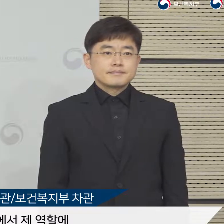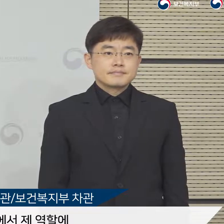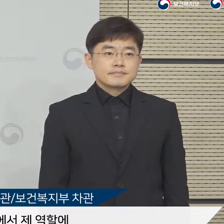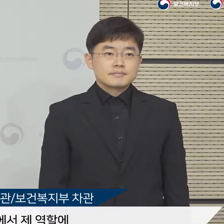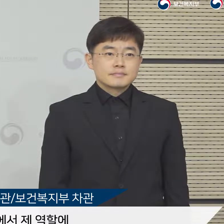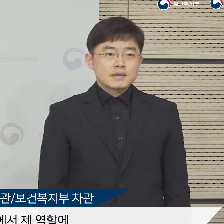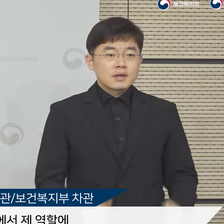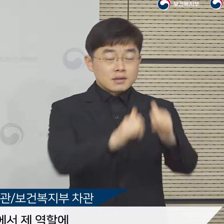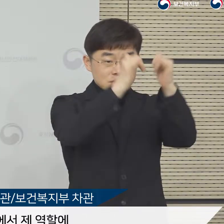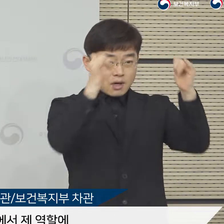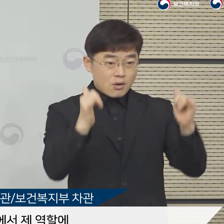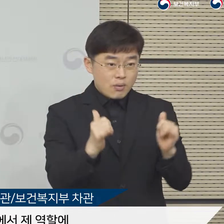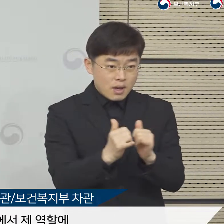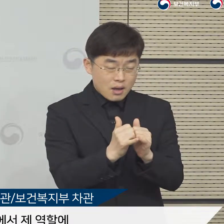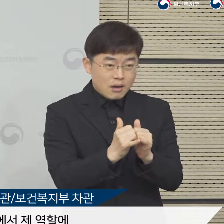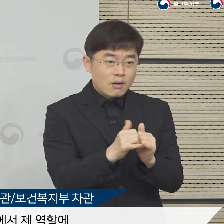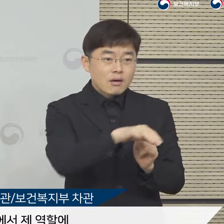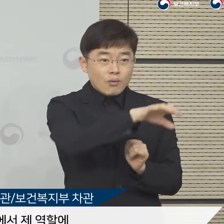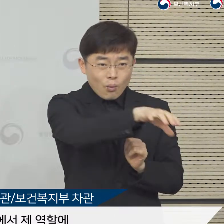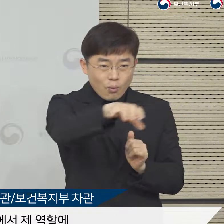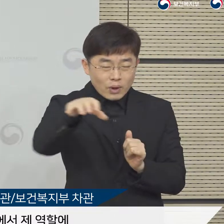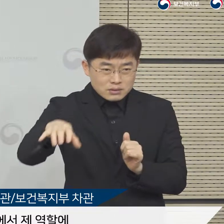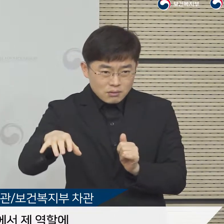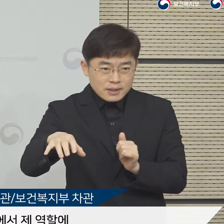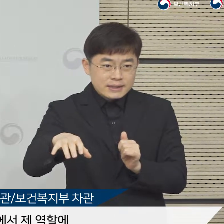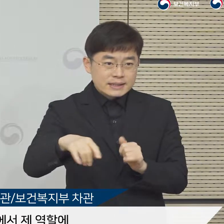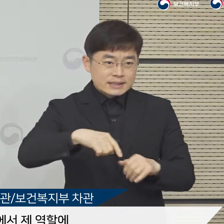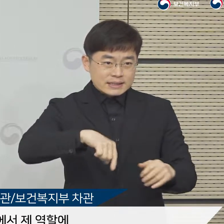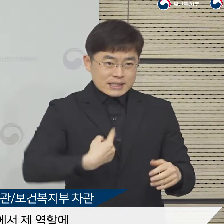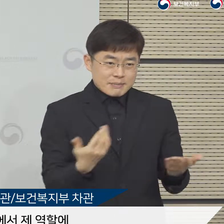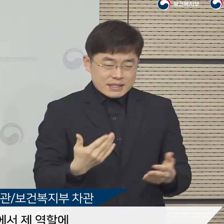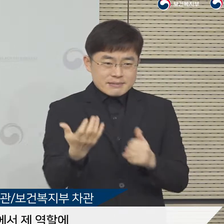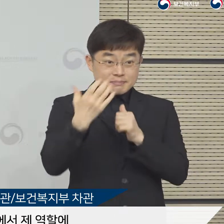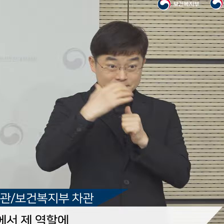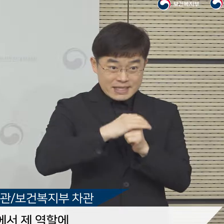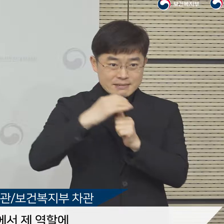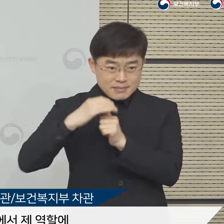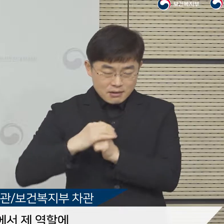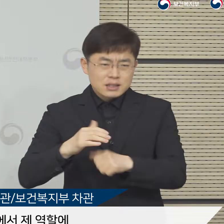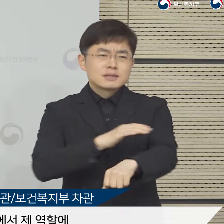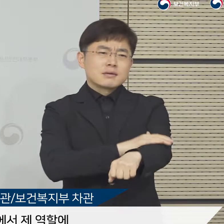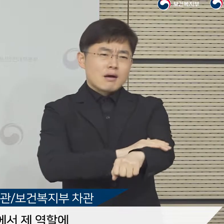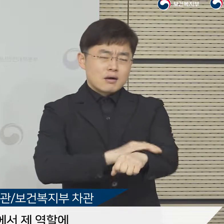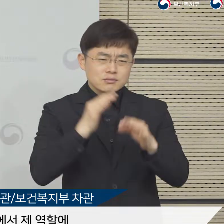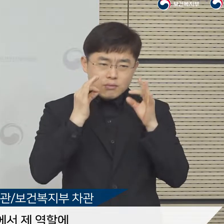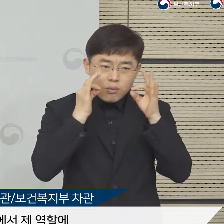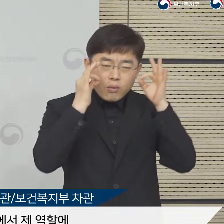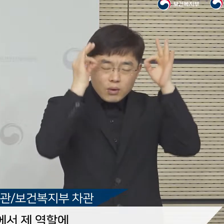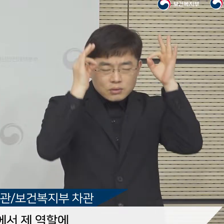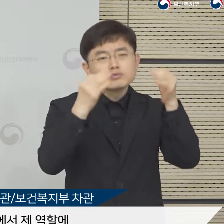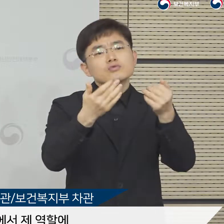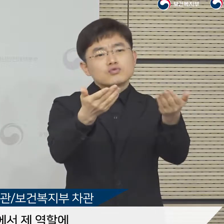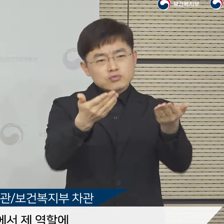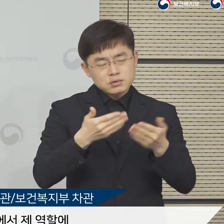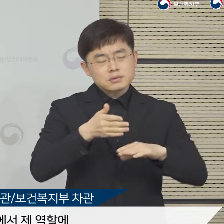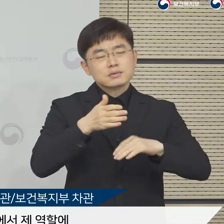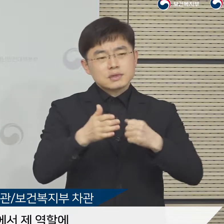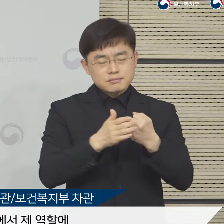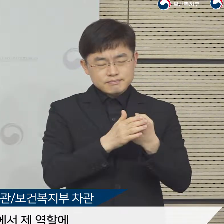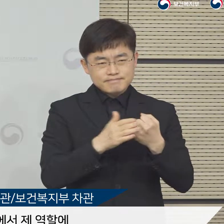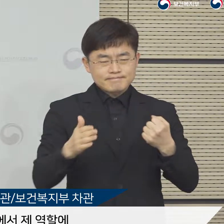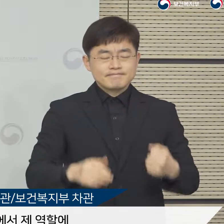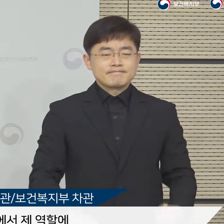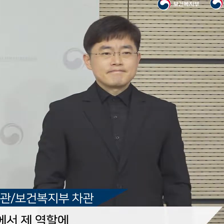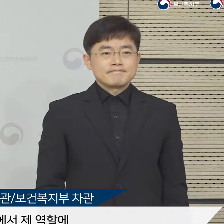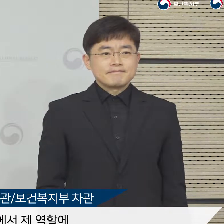이는 우리 사회 모든 구성원이 각자의 위치에서 제 역할에 최선을 다해 주신 덕분이라고